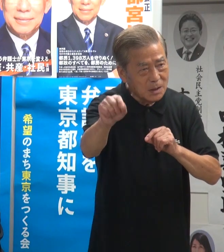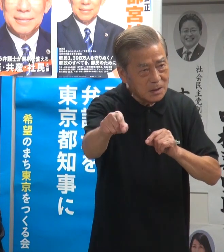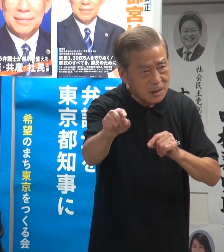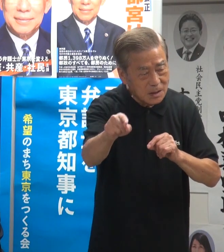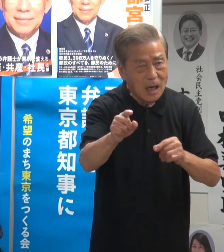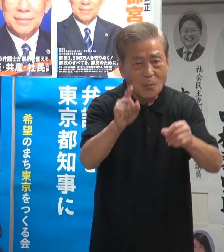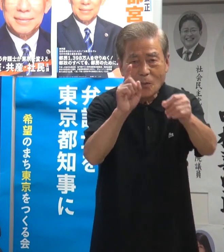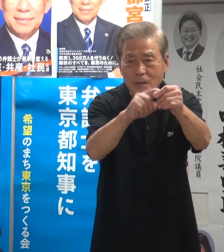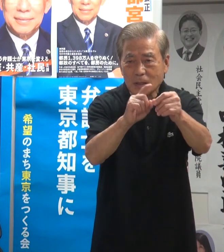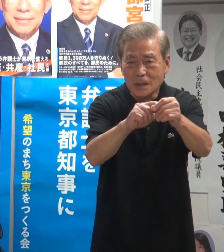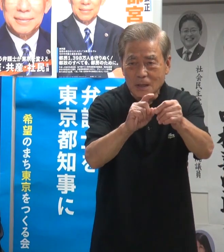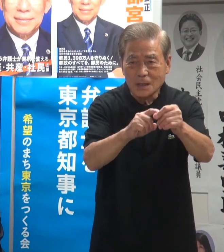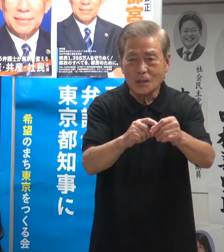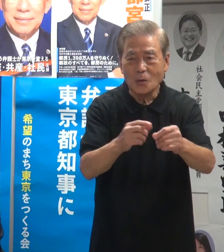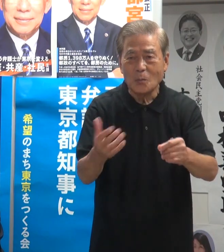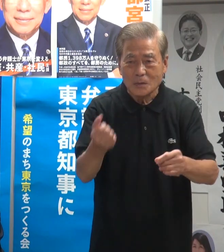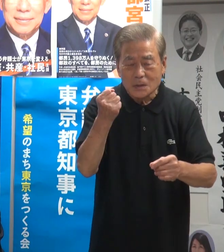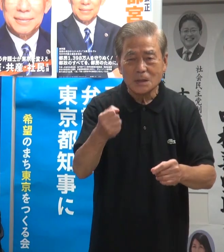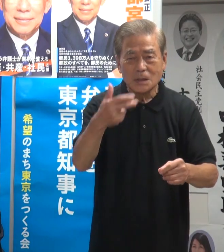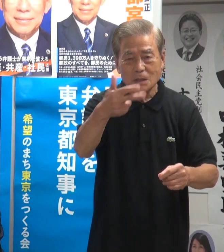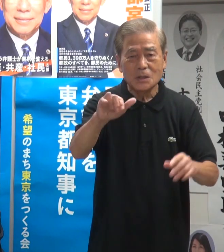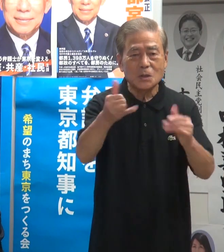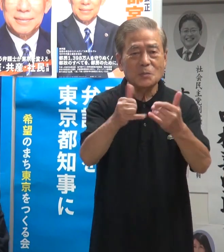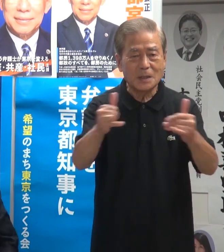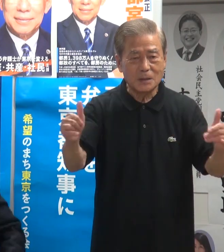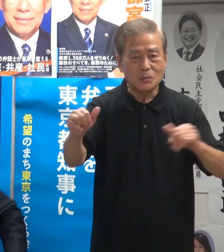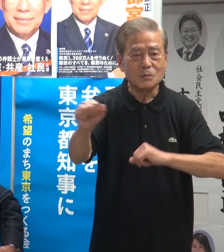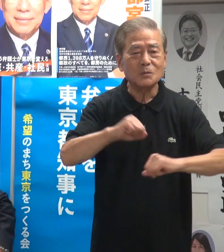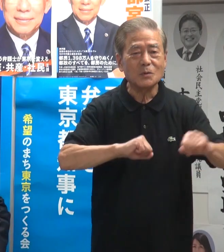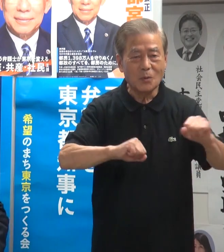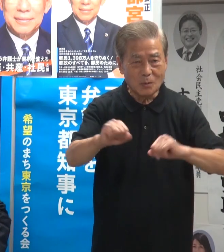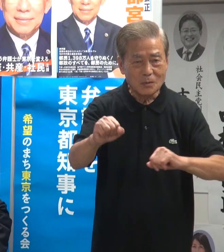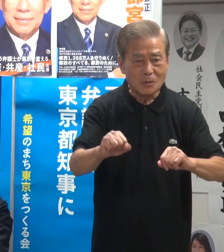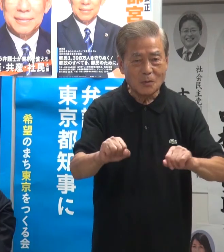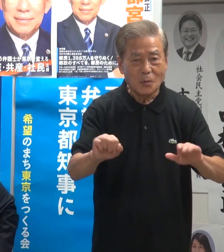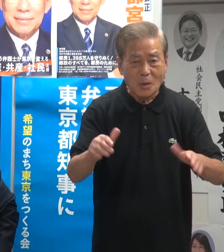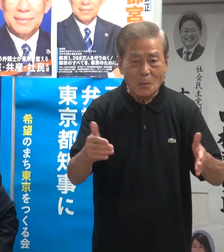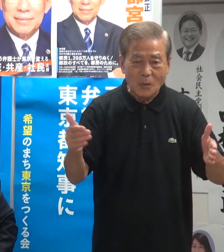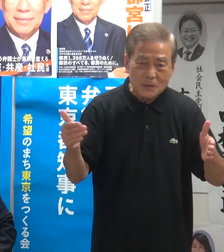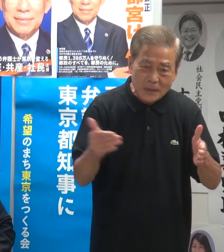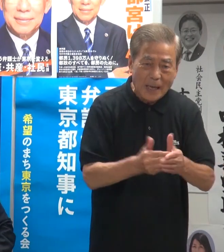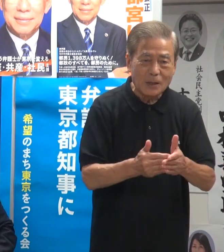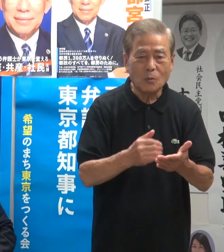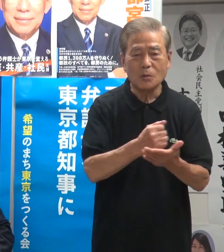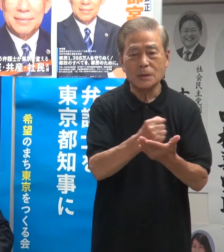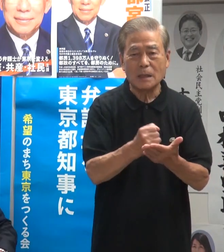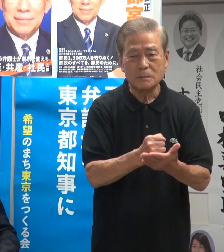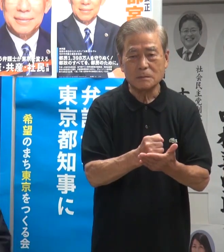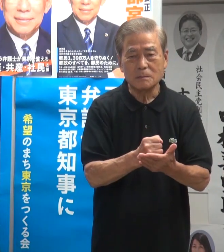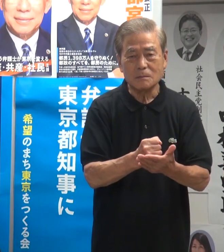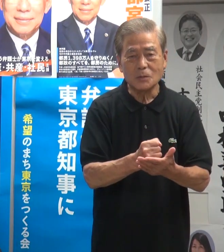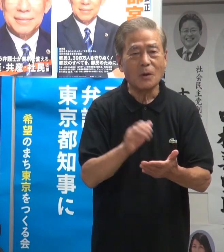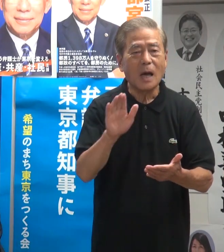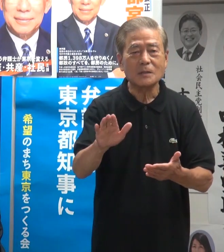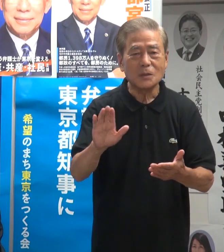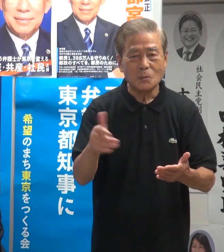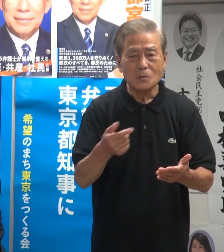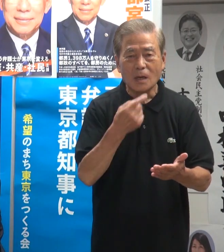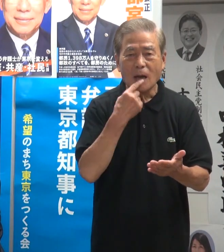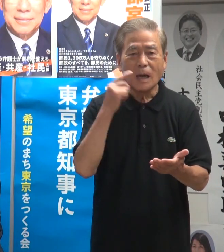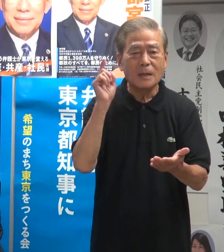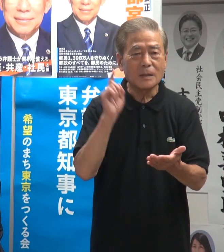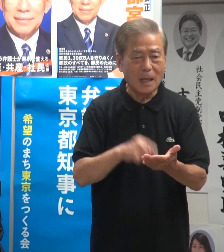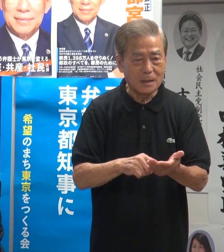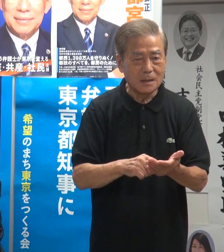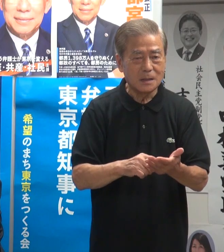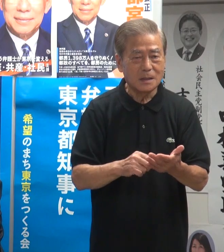市民運動を育てる必要がありますよね。もうこれが最後のチャンスだっていうのがありましたけど、そんな短絡的な運動で